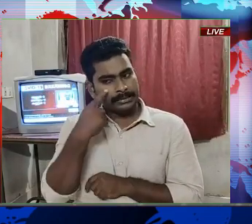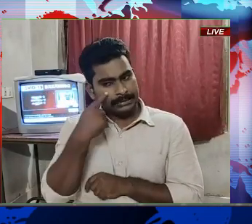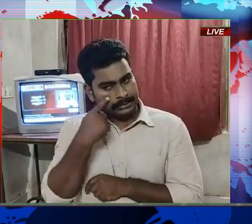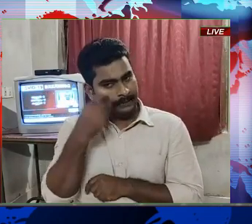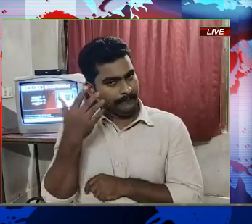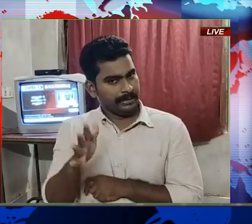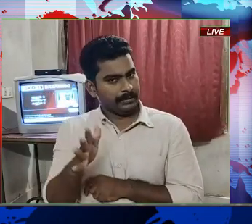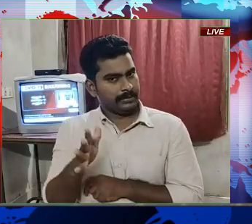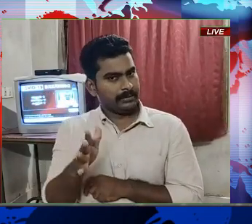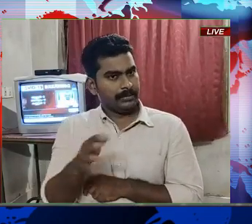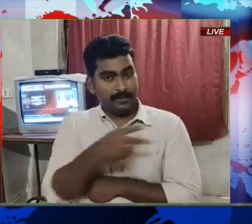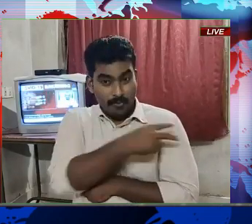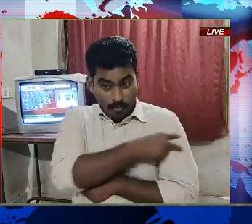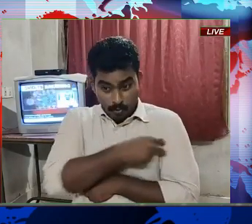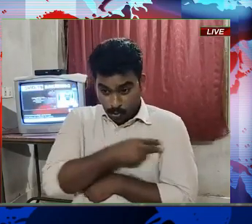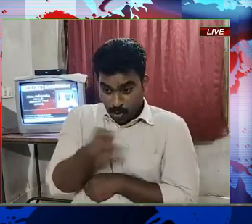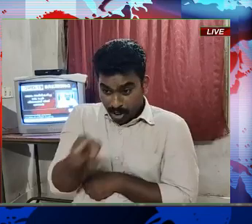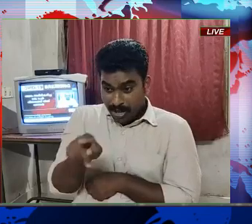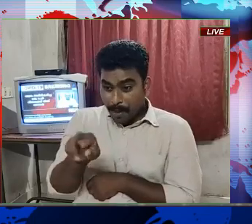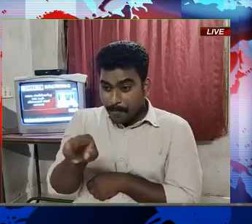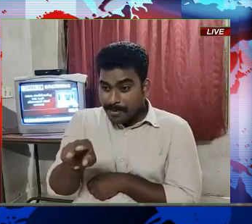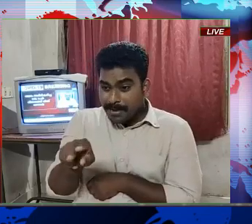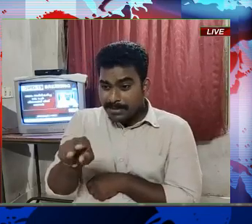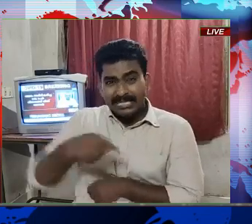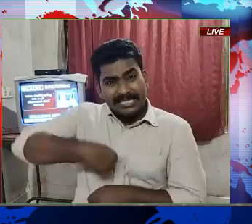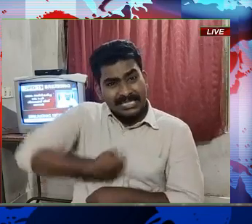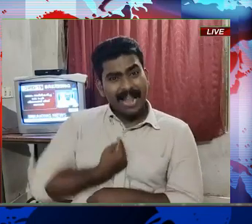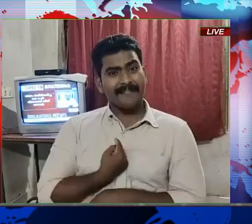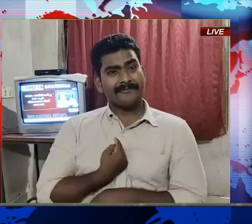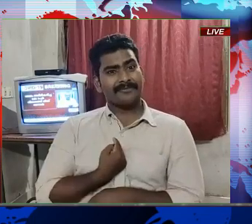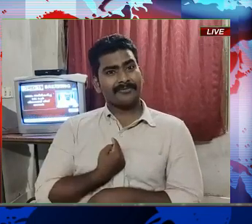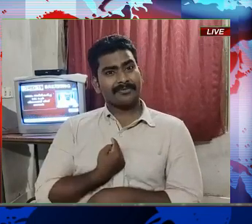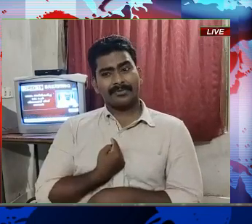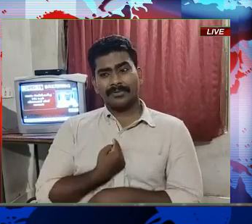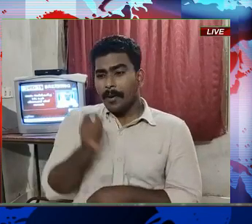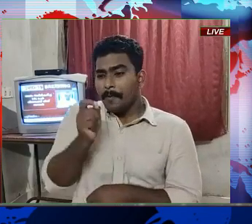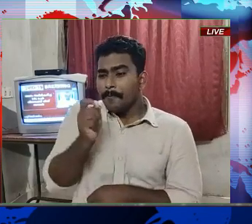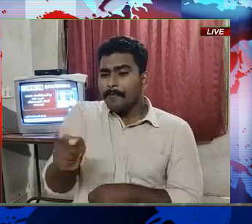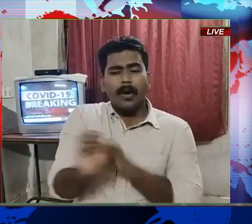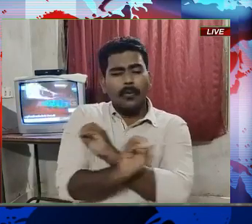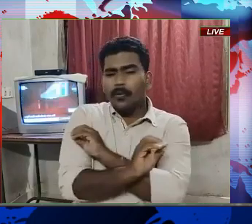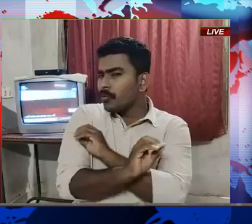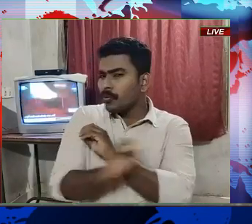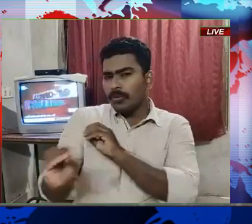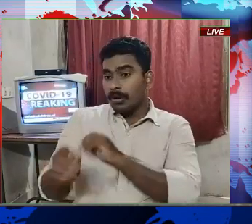അപ്പോൾ മാതൃകയാക്കാൻ പറ്റുന്നവരാവണം സന്നദ്ധ പ്രവർത്തനത്തിന് ഇറങ്ങുന്നത്.